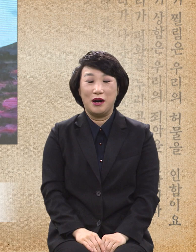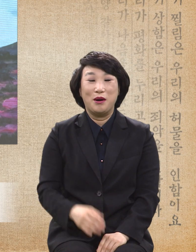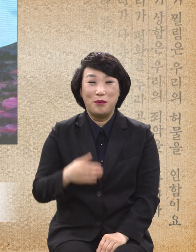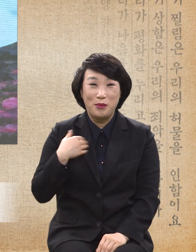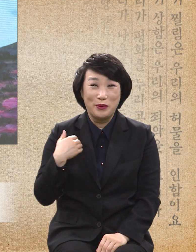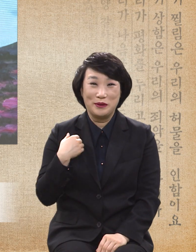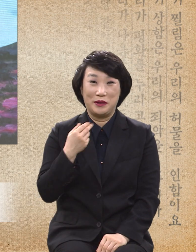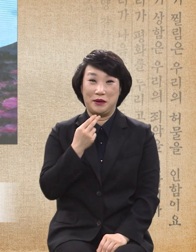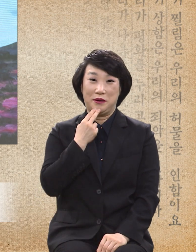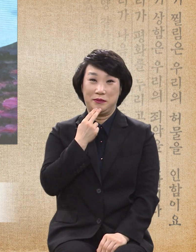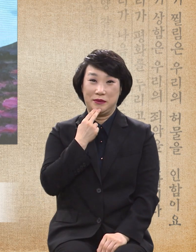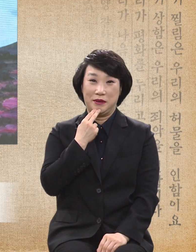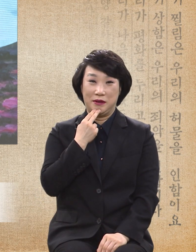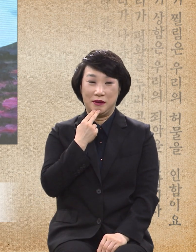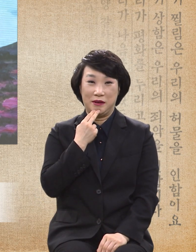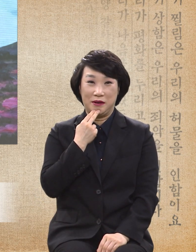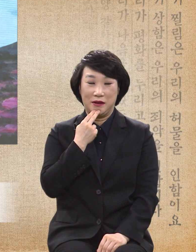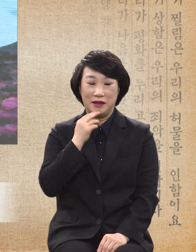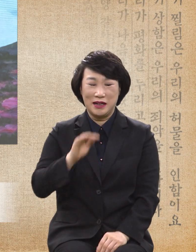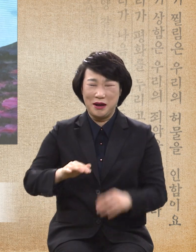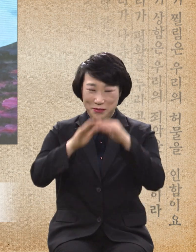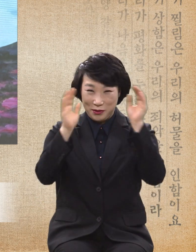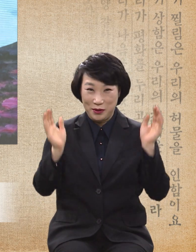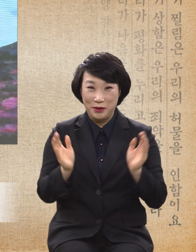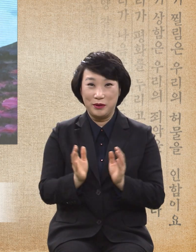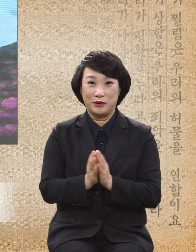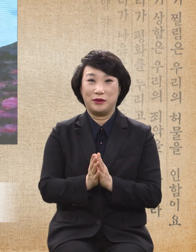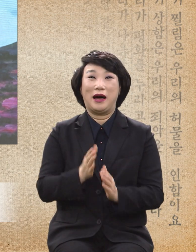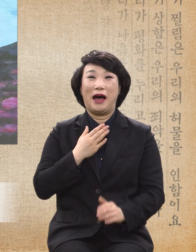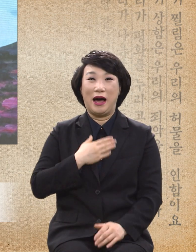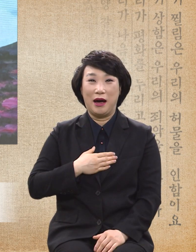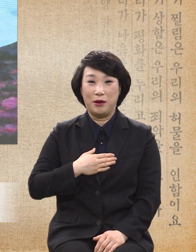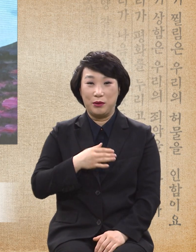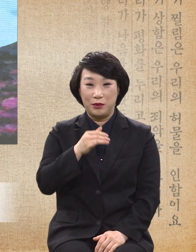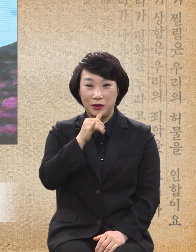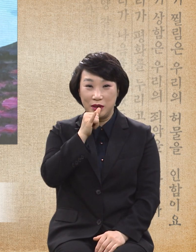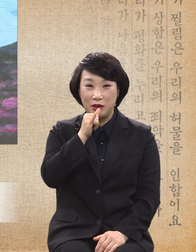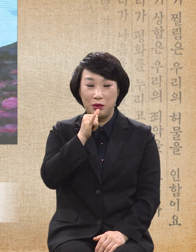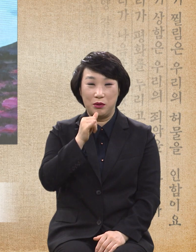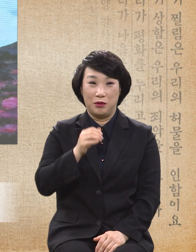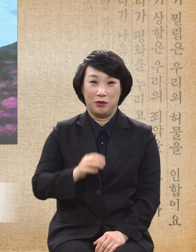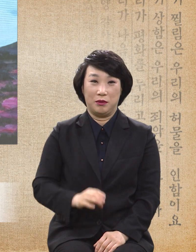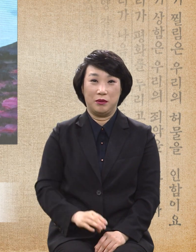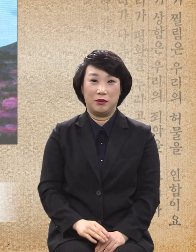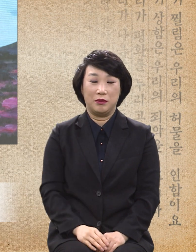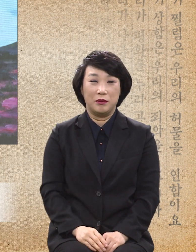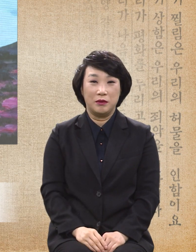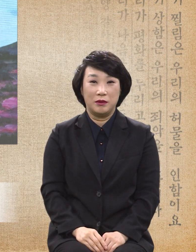모르는 것이 없으시고 다 알고 계시고